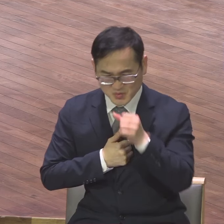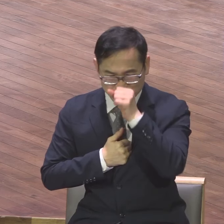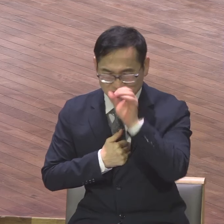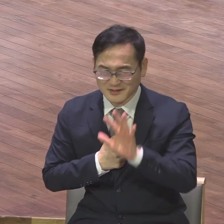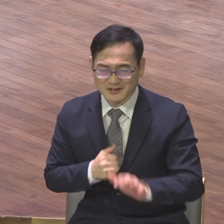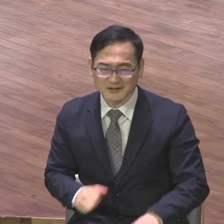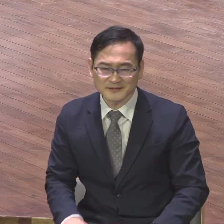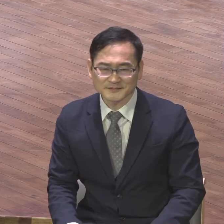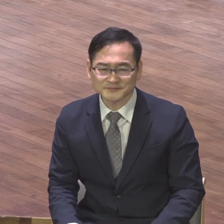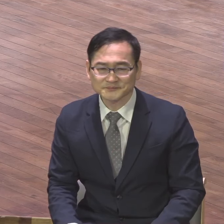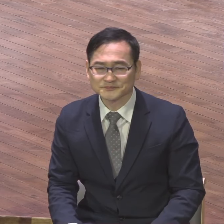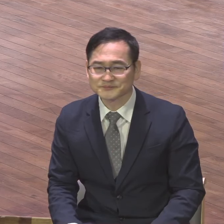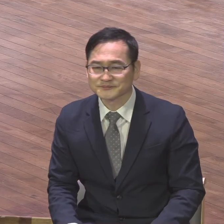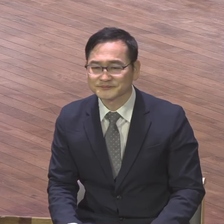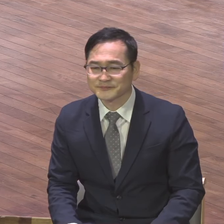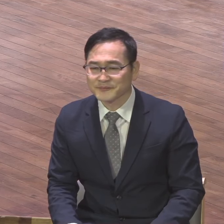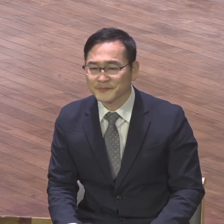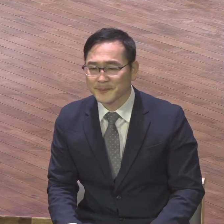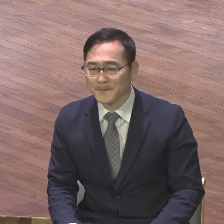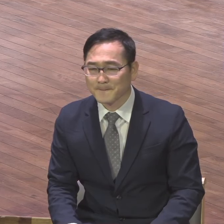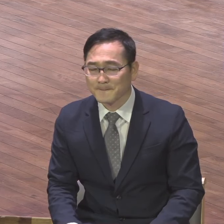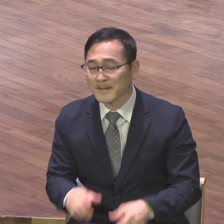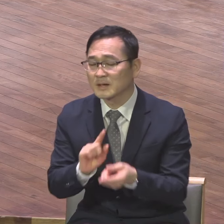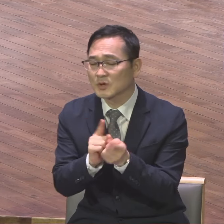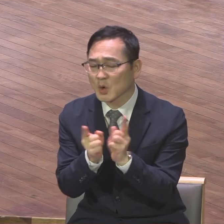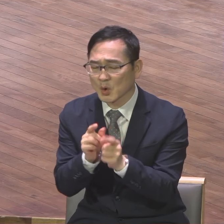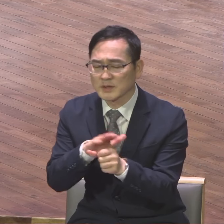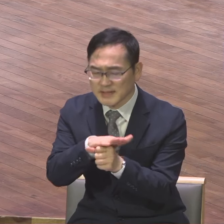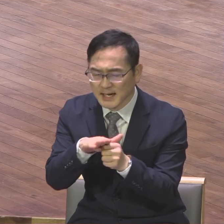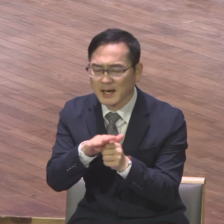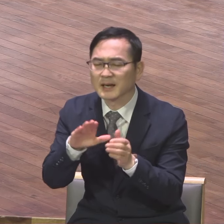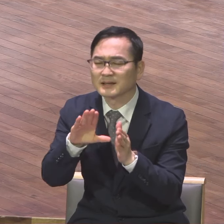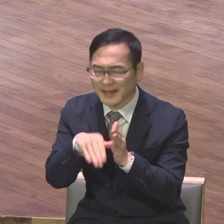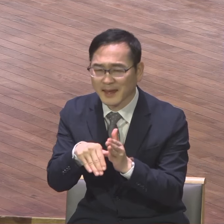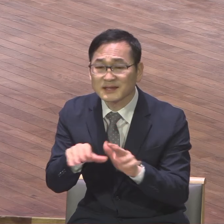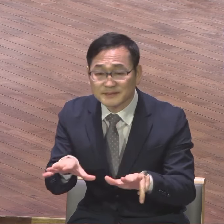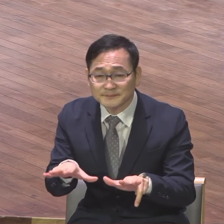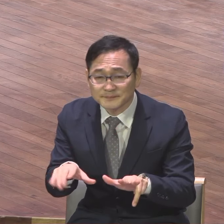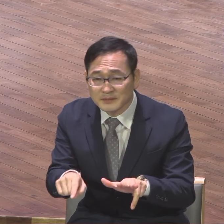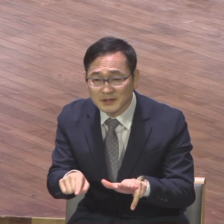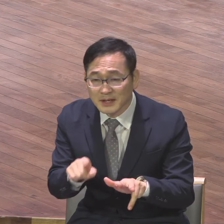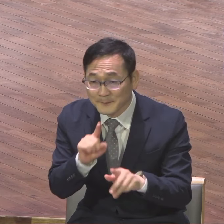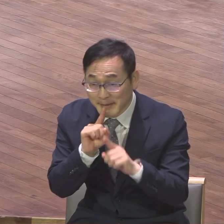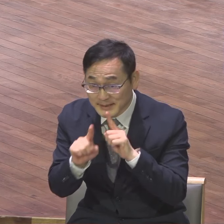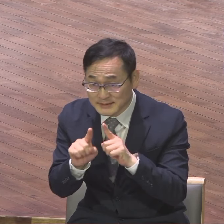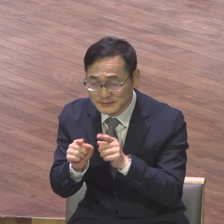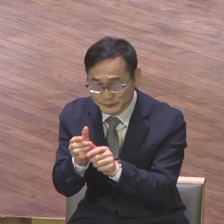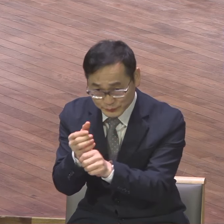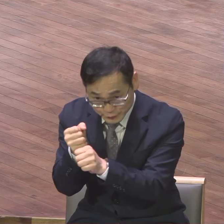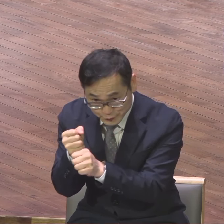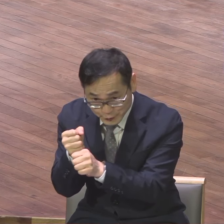본문을 통해서 지금 우리가 서로 사랑할 때라는 사실, 이 메시지 붙잡고 가정이